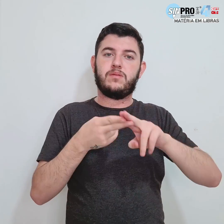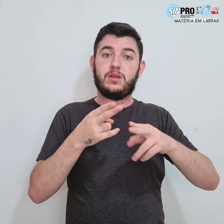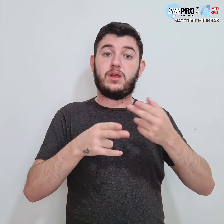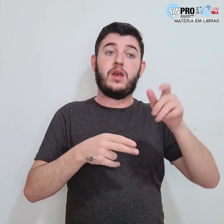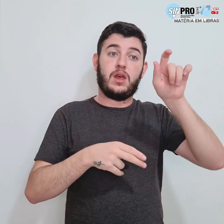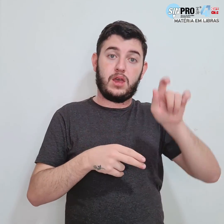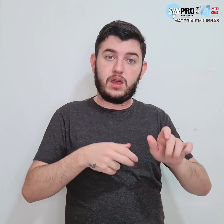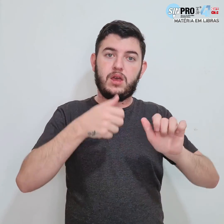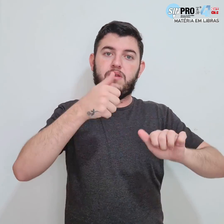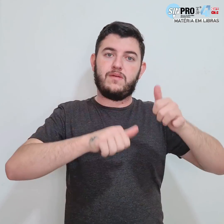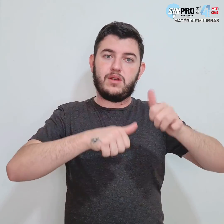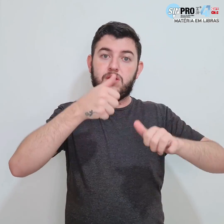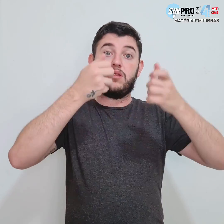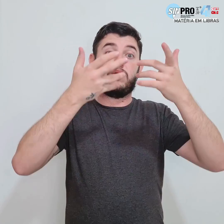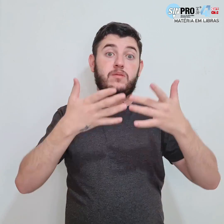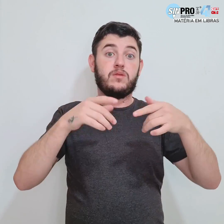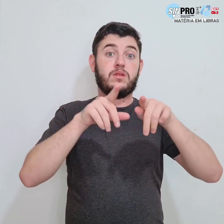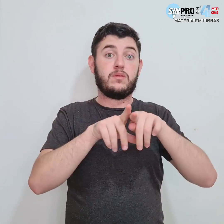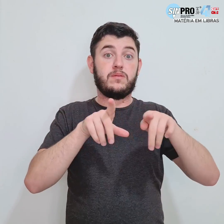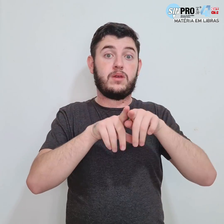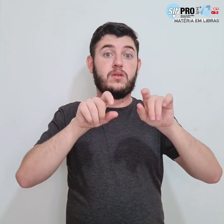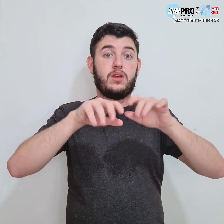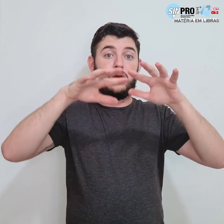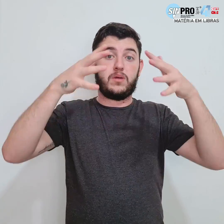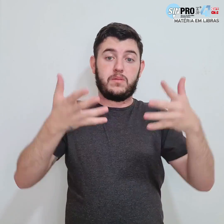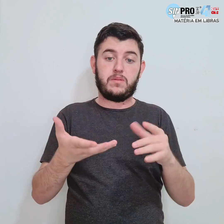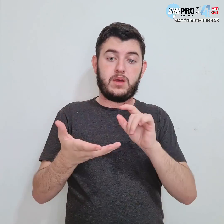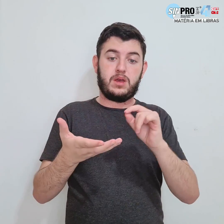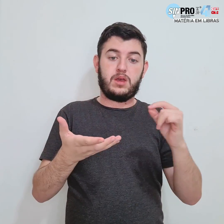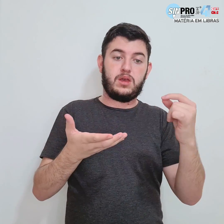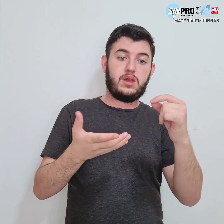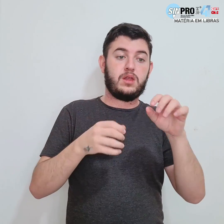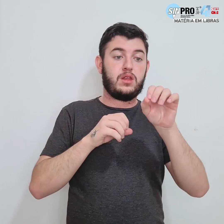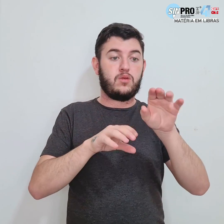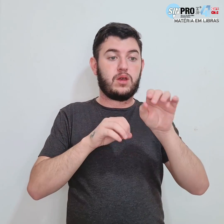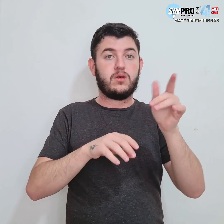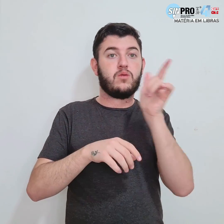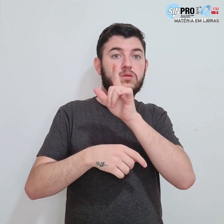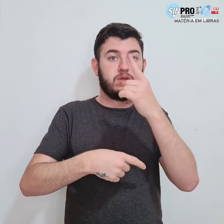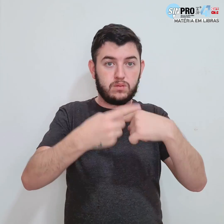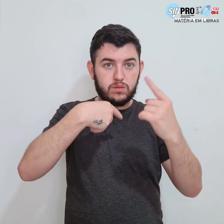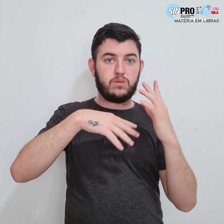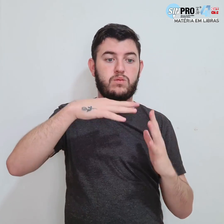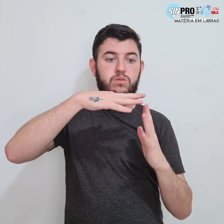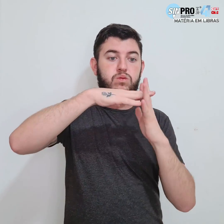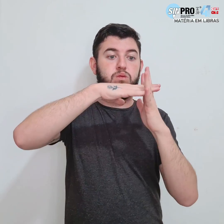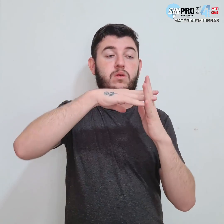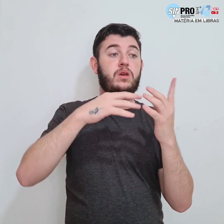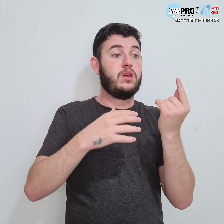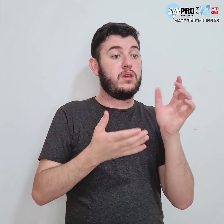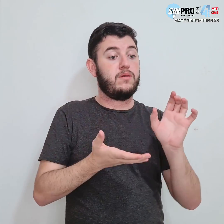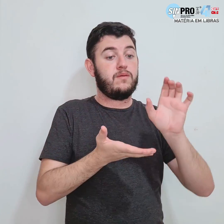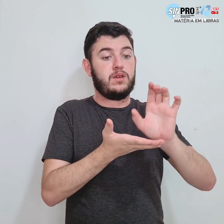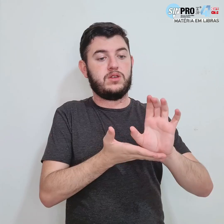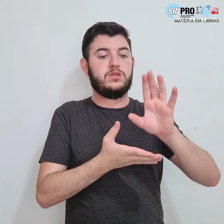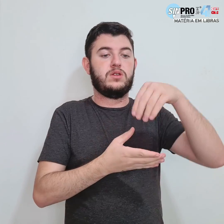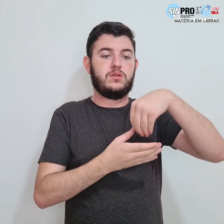avaliou. Ele disse também que países que alcançaram níveis significativos na educação foram os que investiram nas